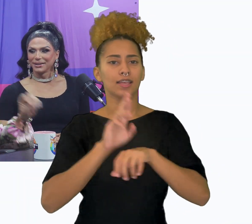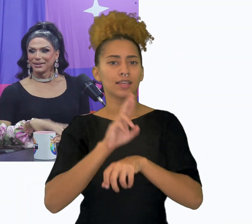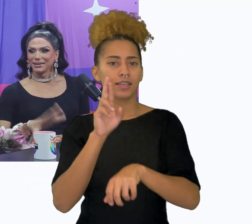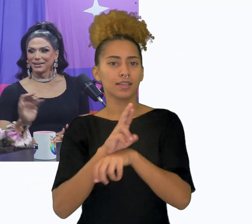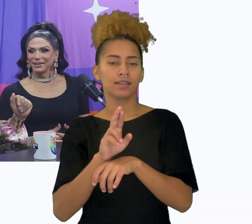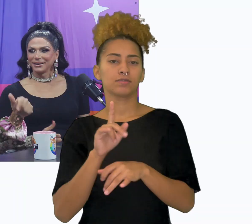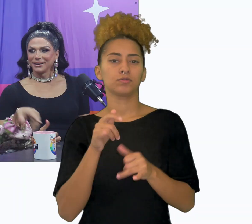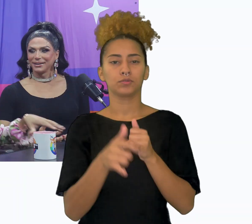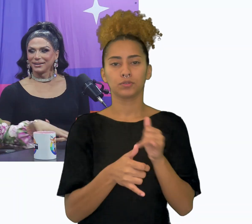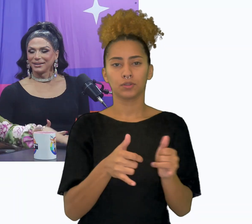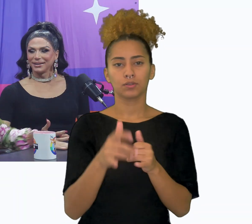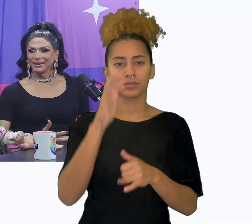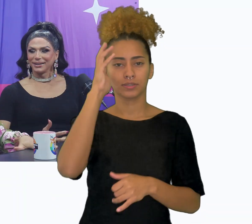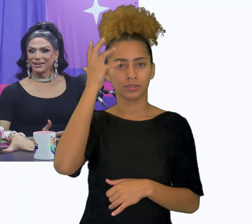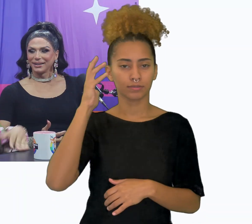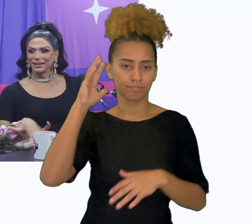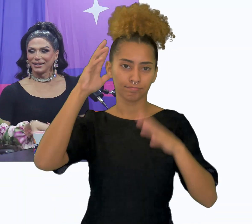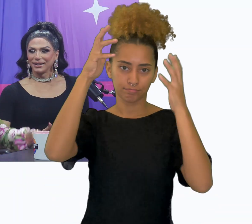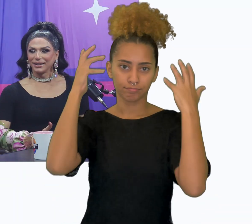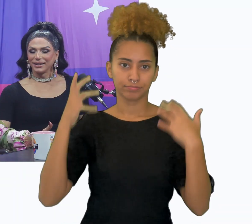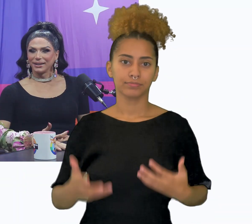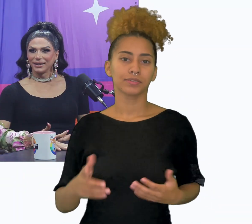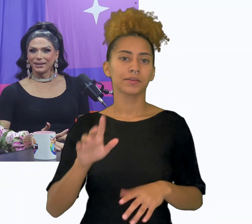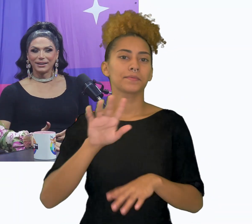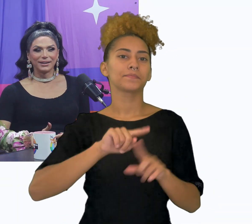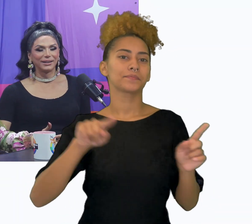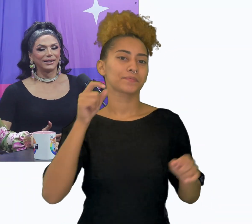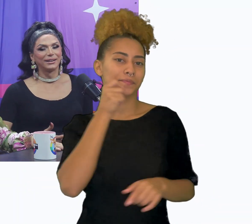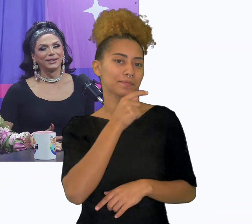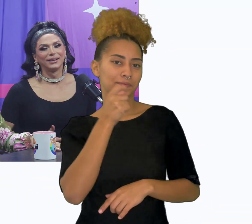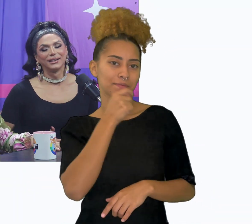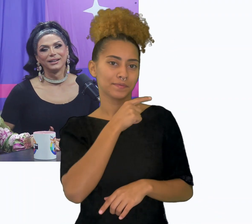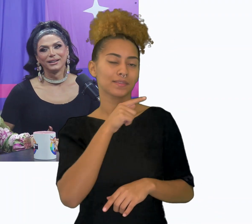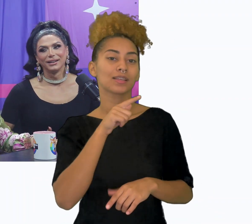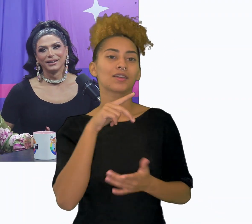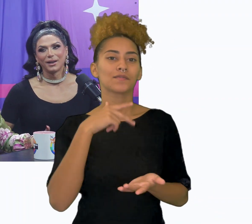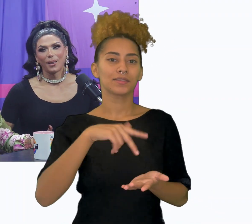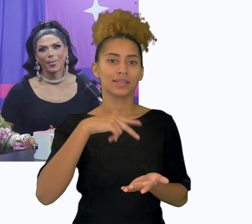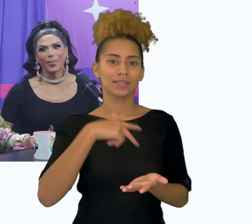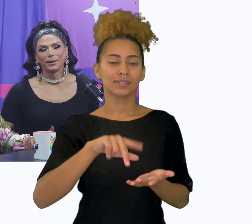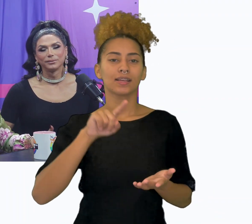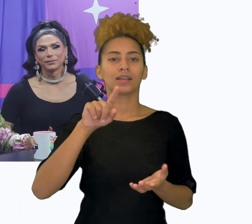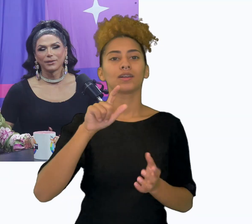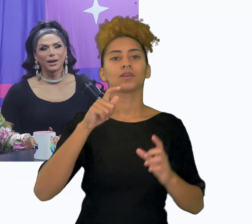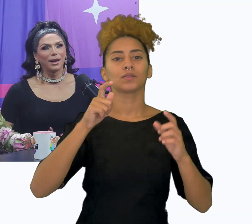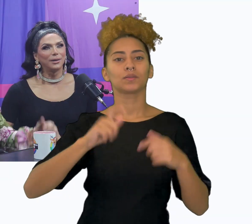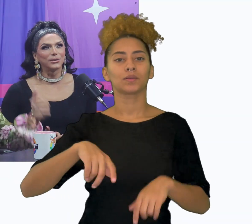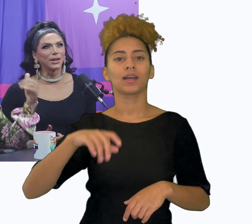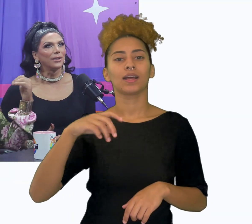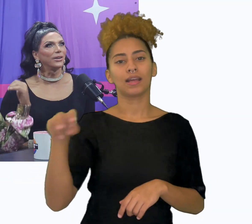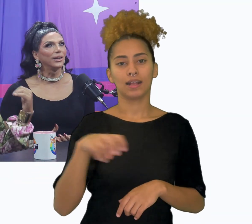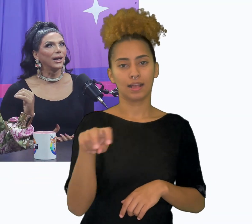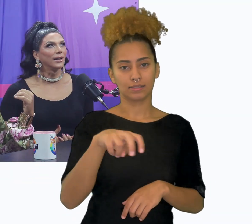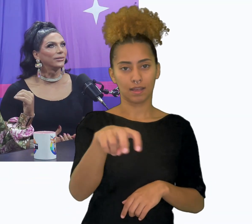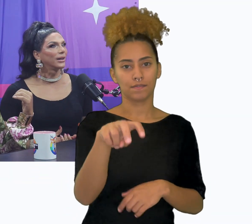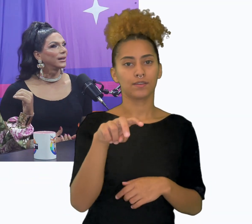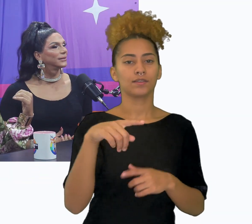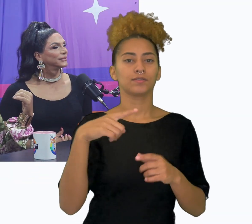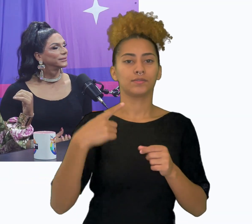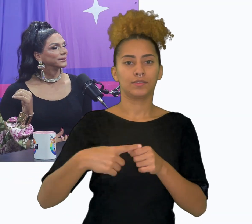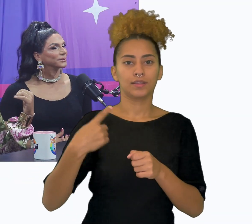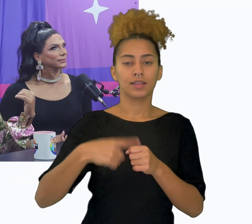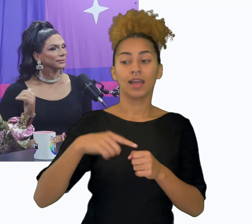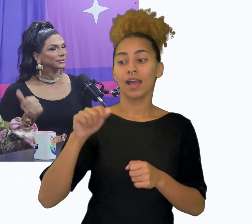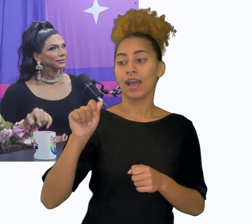peruca, o saltinho. Mas uma que é engraçado, que eu fui dançar um Fendafol em Cascavel. E a Adma lá não, vem ela, não